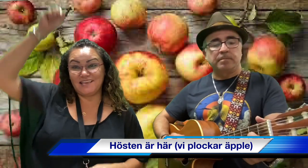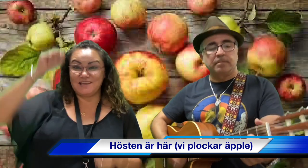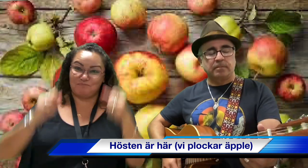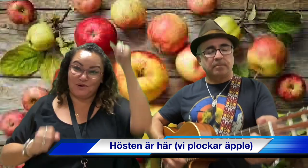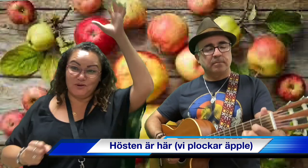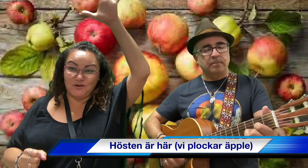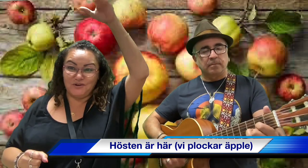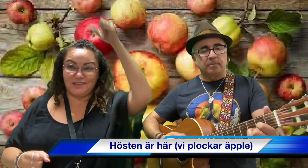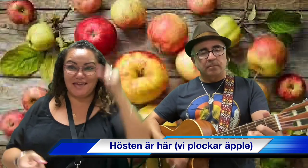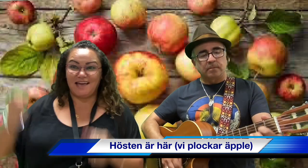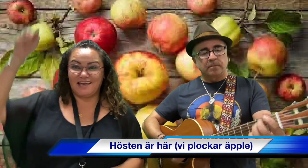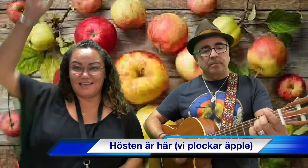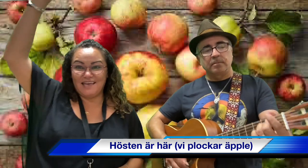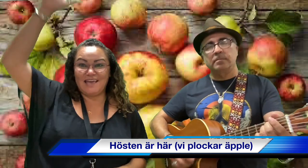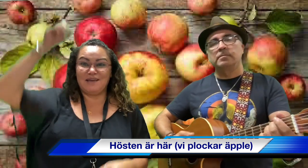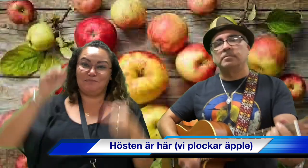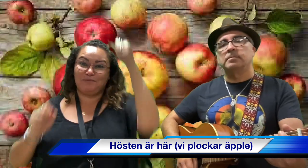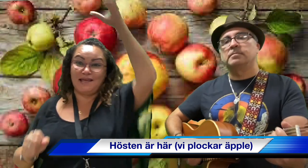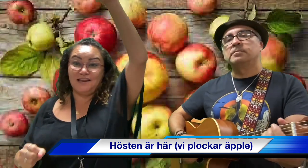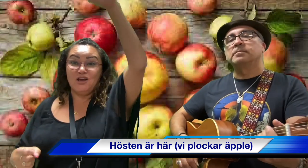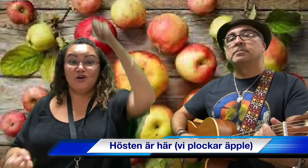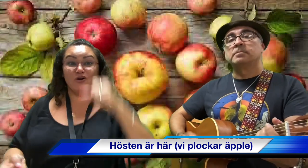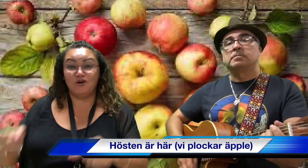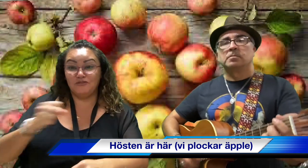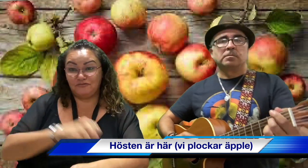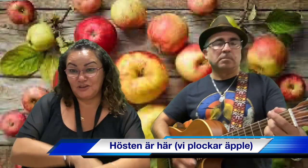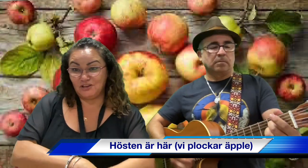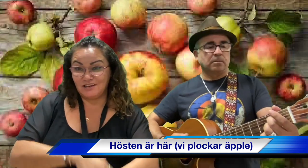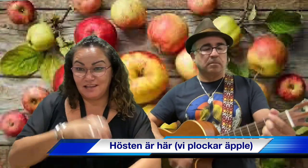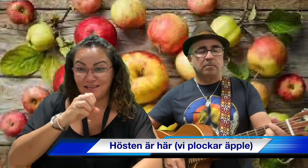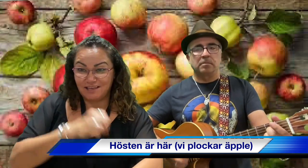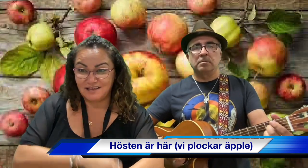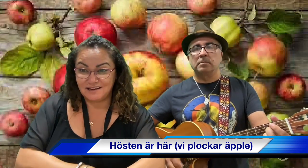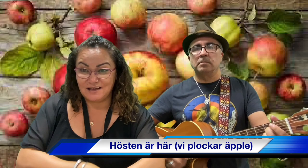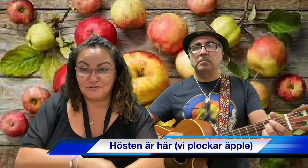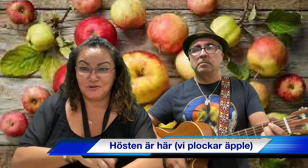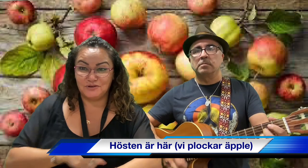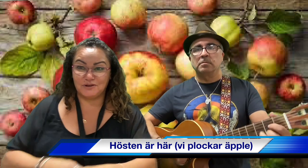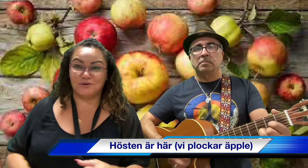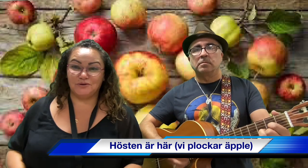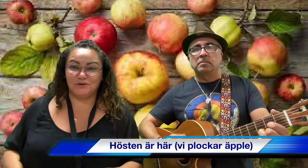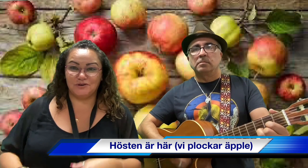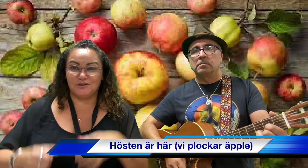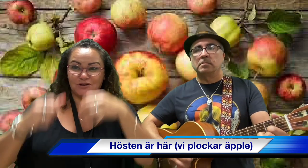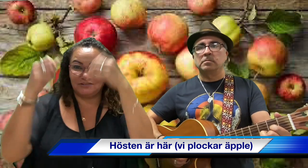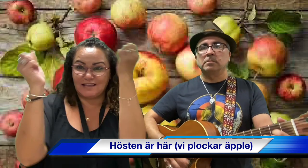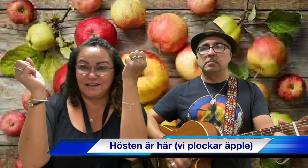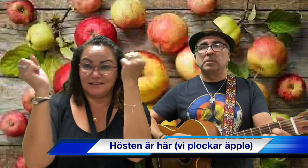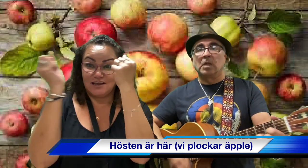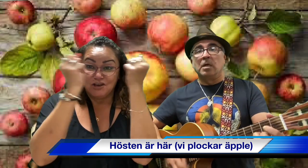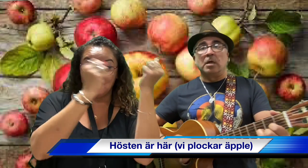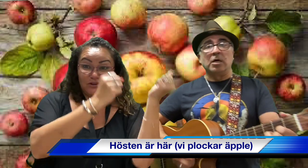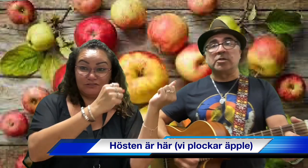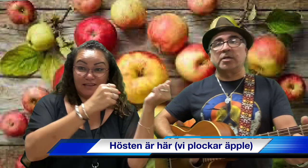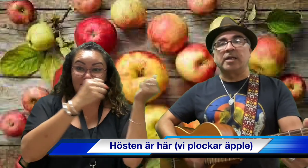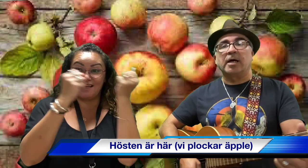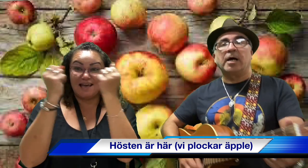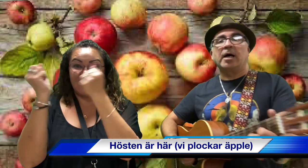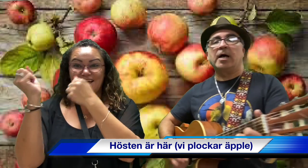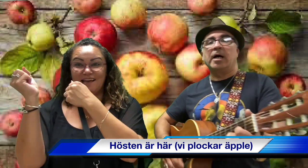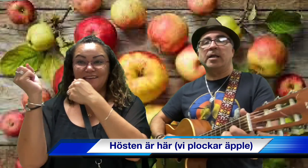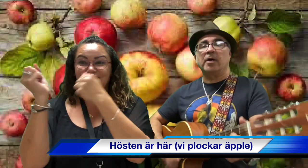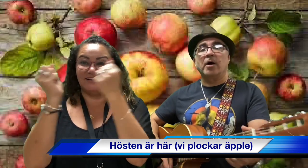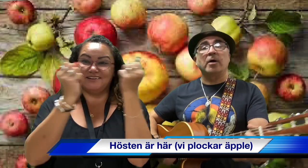Vi plocka äpplen och ville hela vår korg. Hösten, hösten